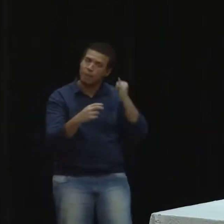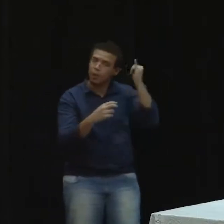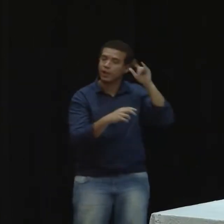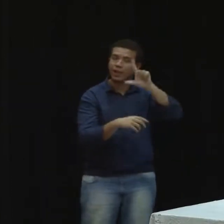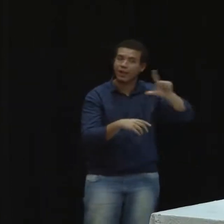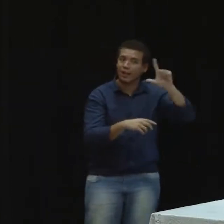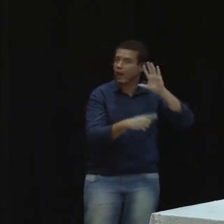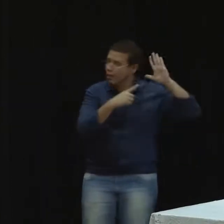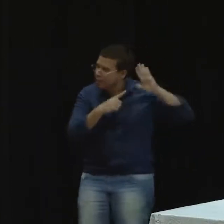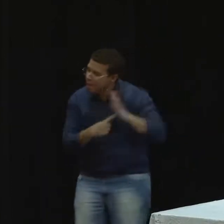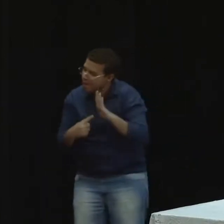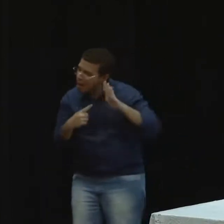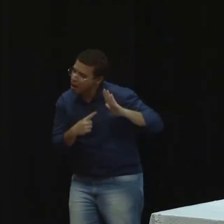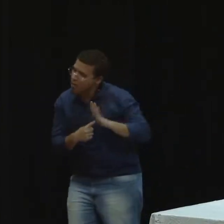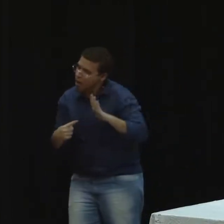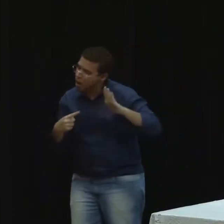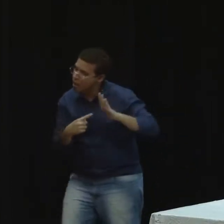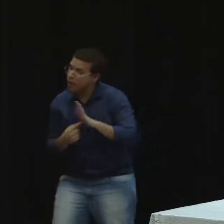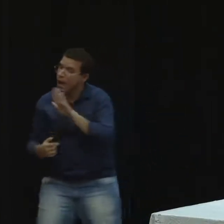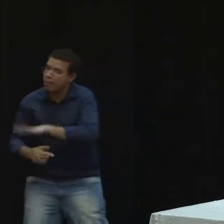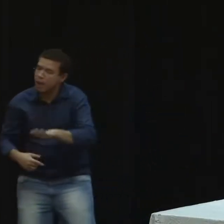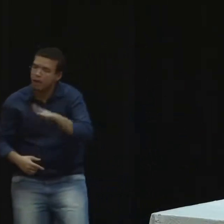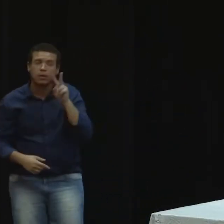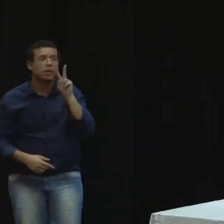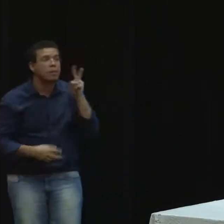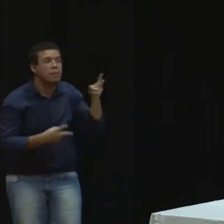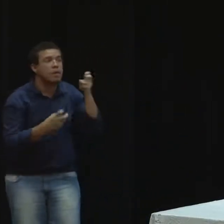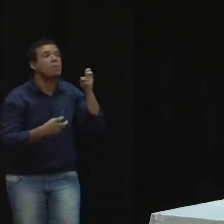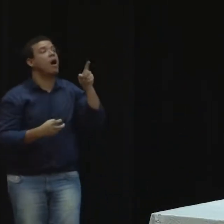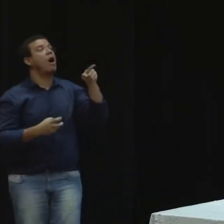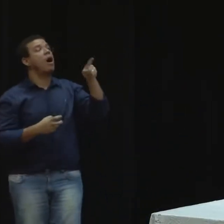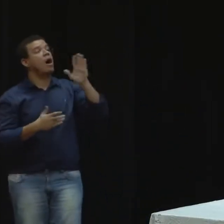entendem. Por isso é importante, a literatura vai trazendo esses aspectos,